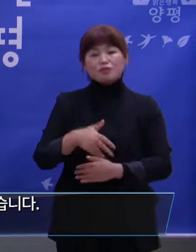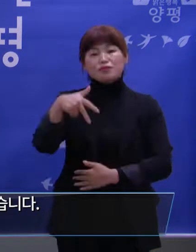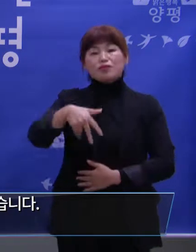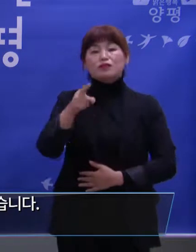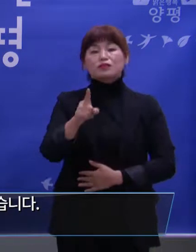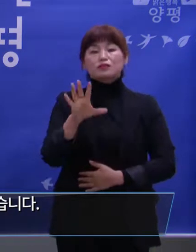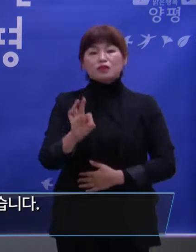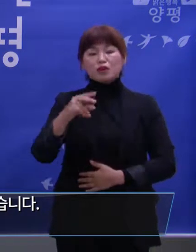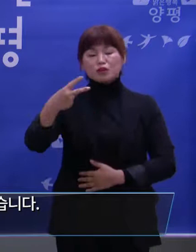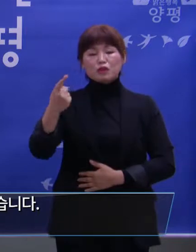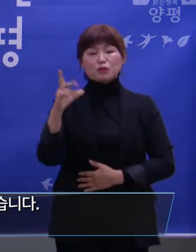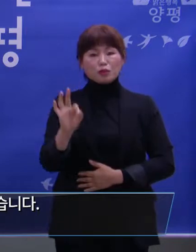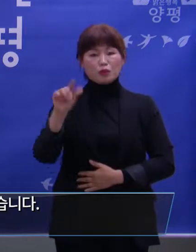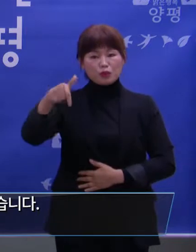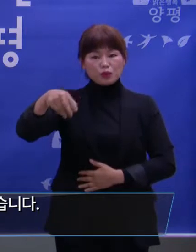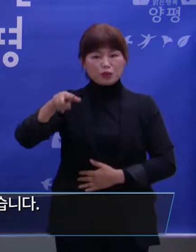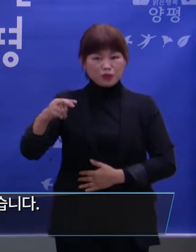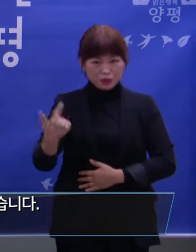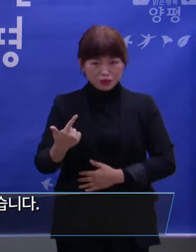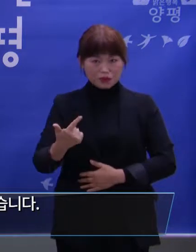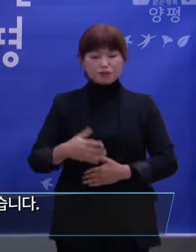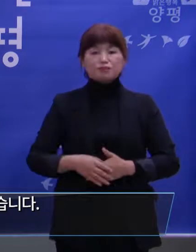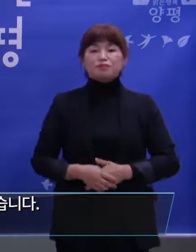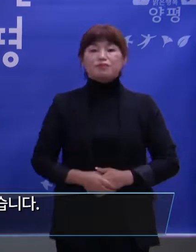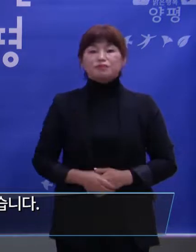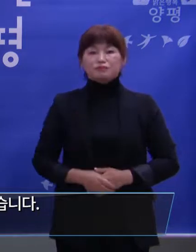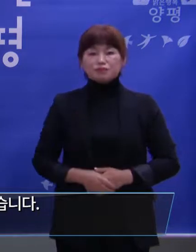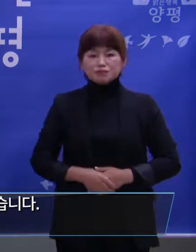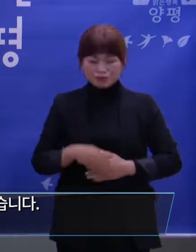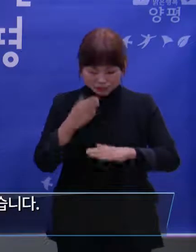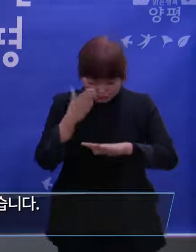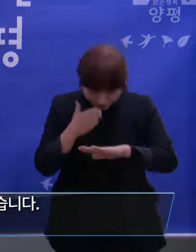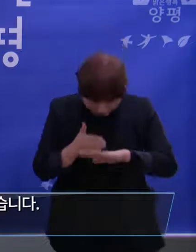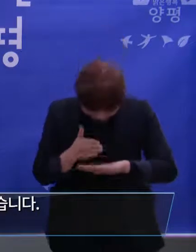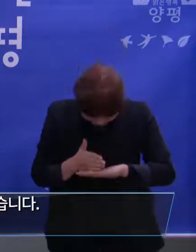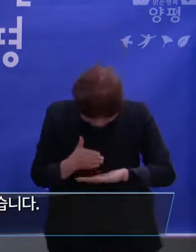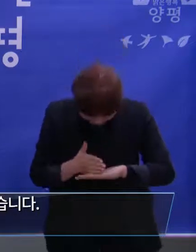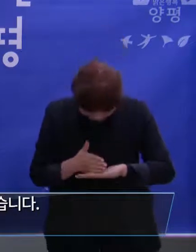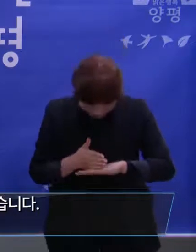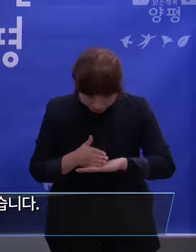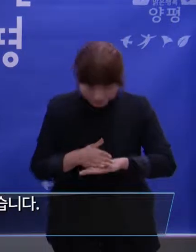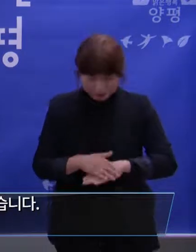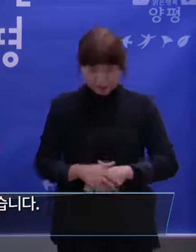양평군수 정동균 드림. 고맙습니다.